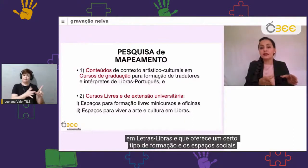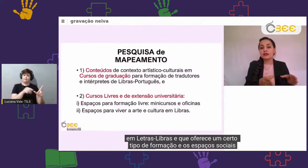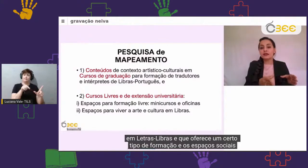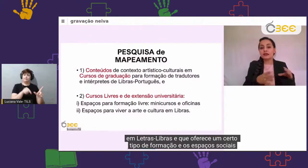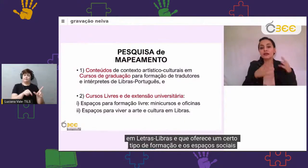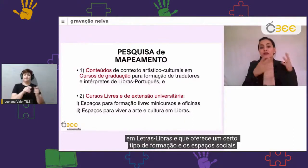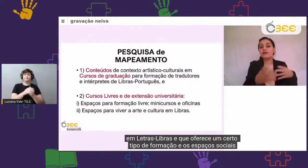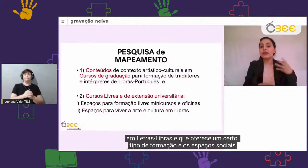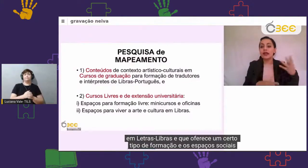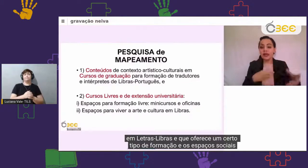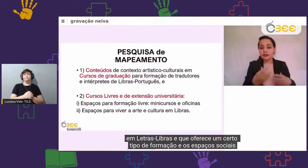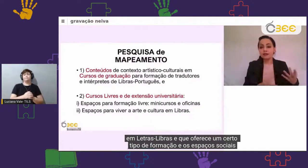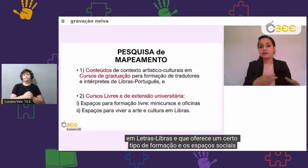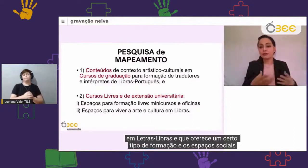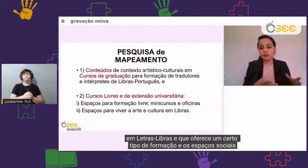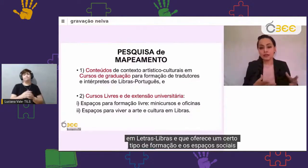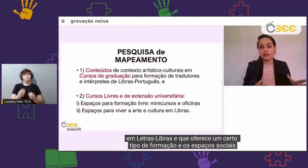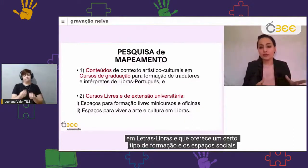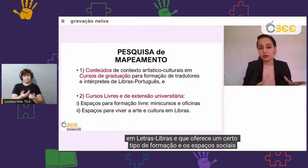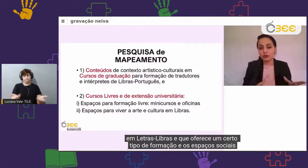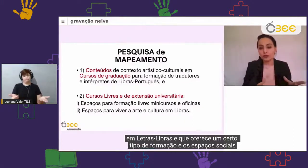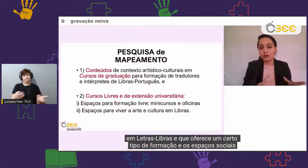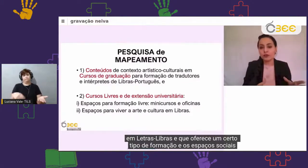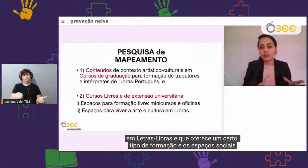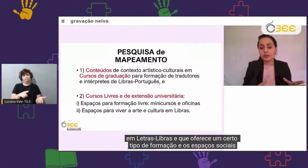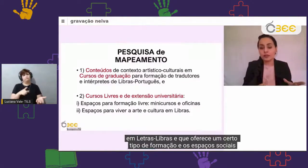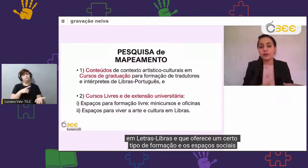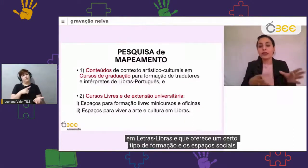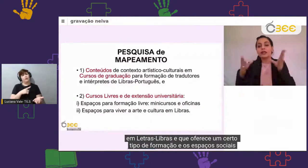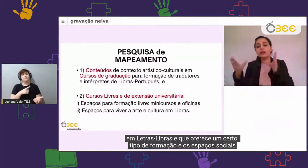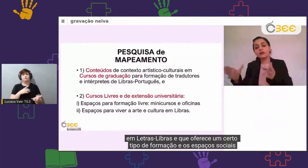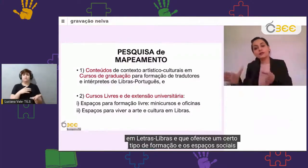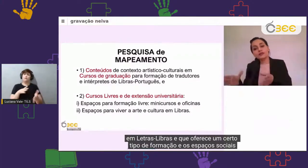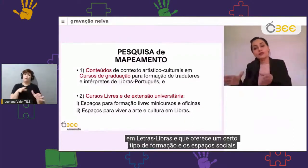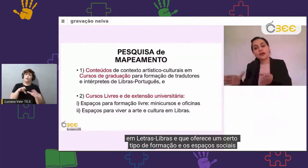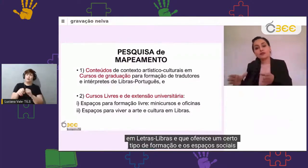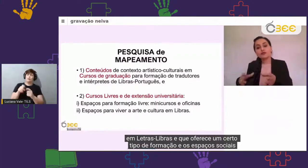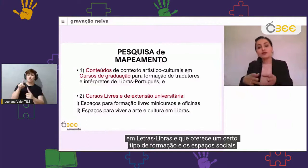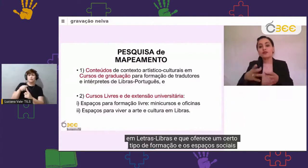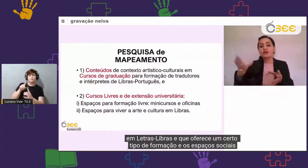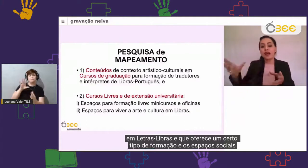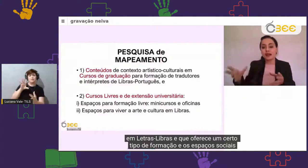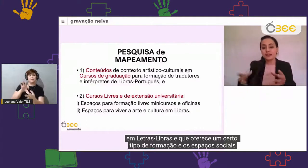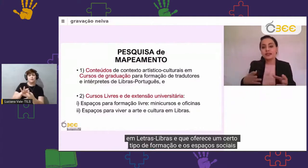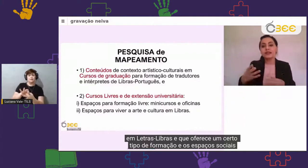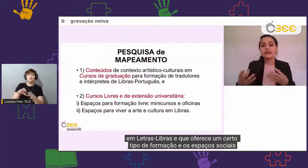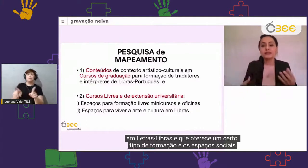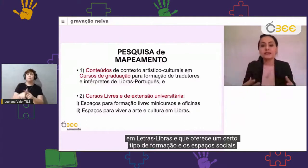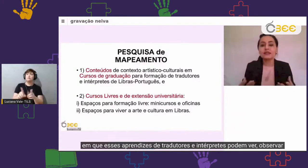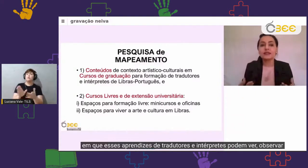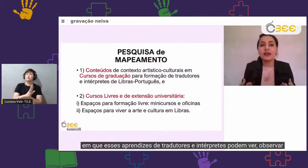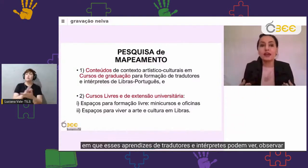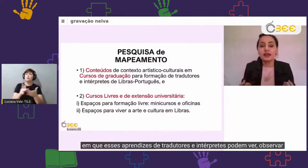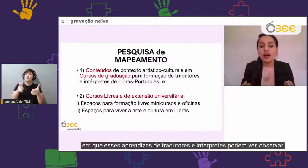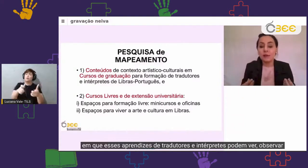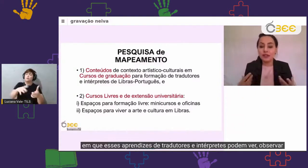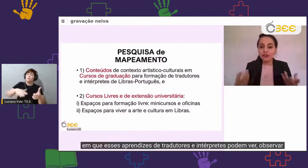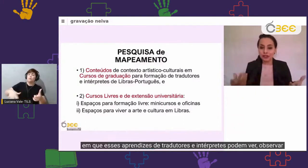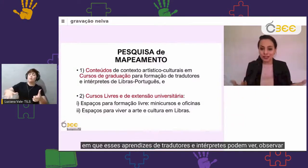e que oferece um certo tipo de formação e os espaços sociais em que